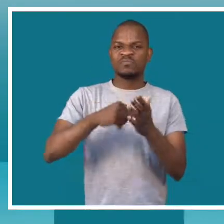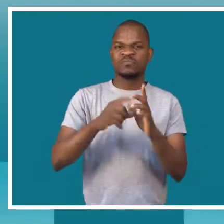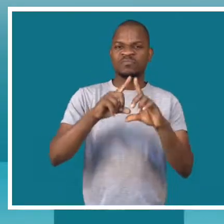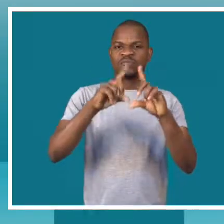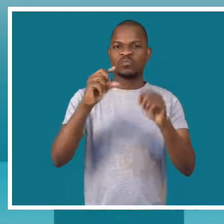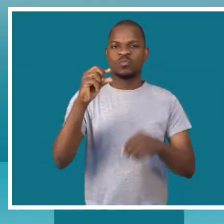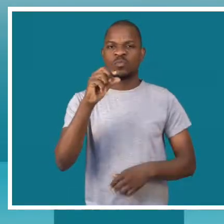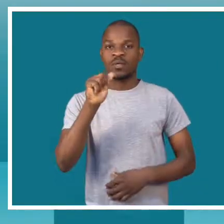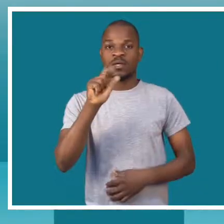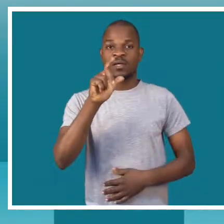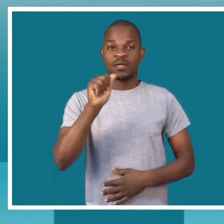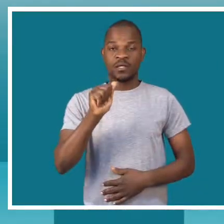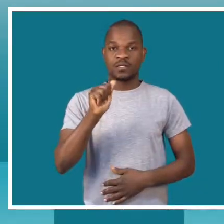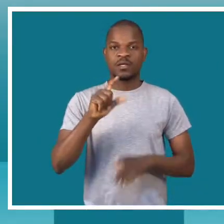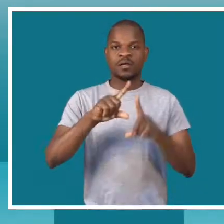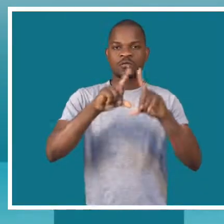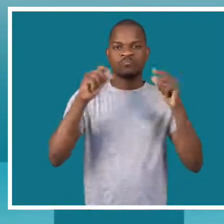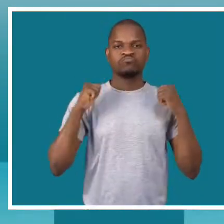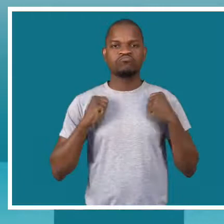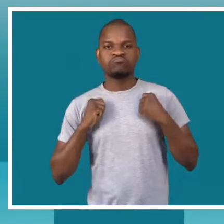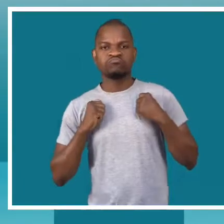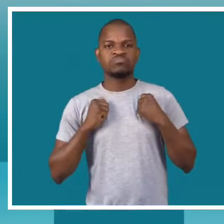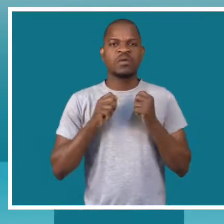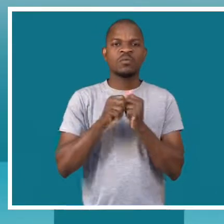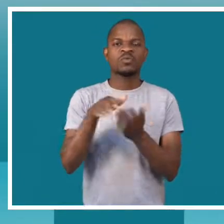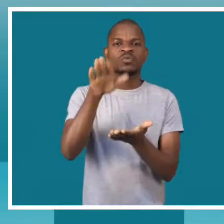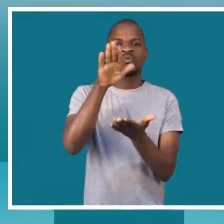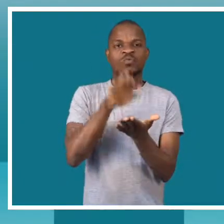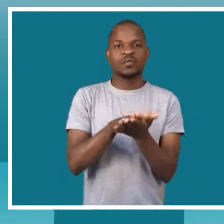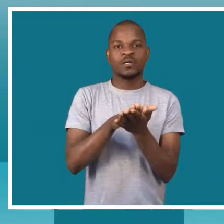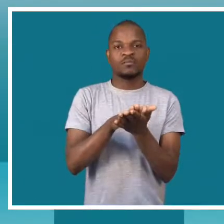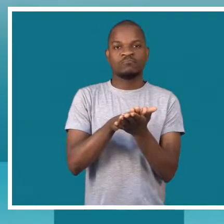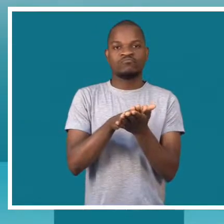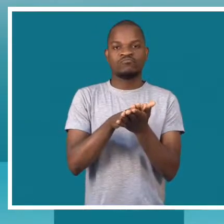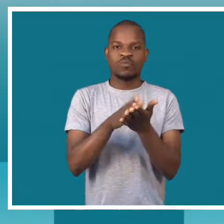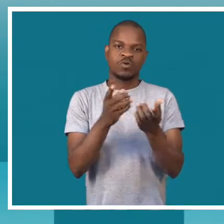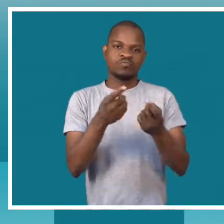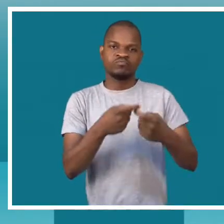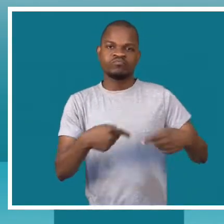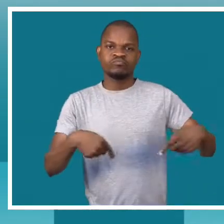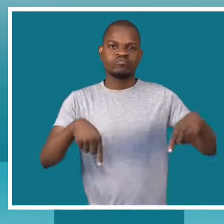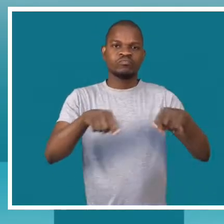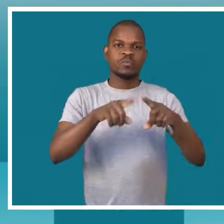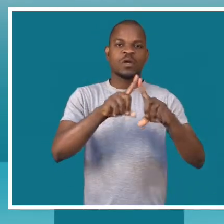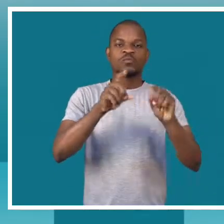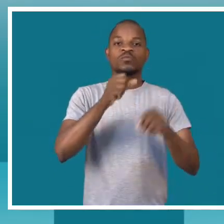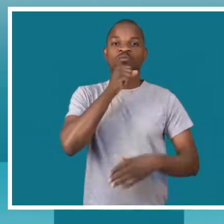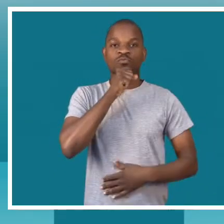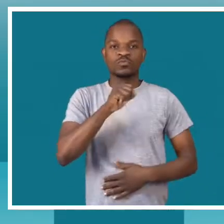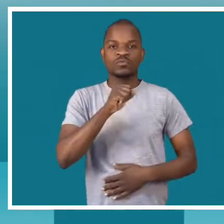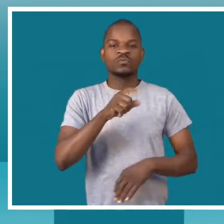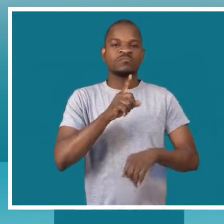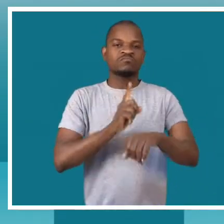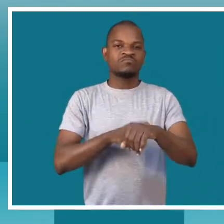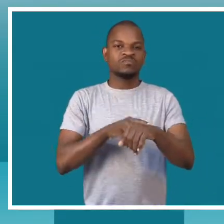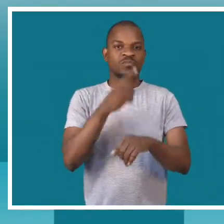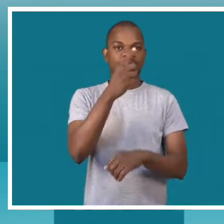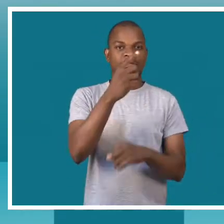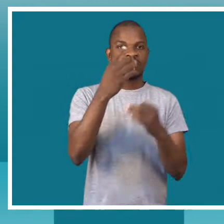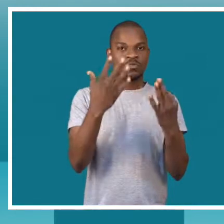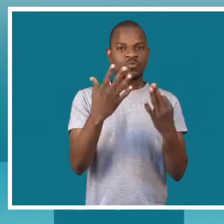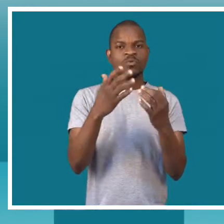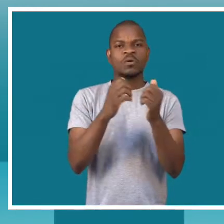Turismo, a ter lugar no Centro Internacional de Conferências Joaquim Chissano, em Maputo, pelas 18h. A Gala